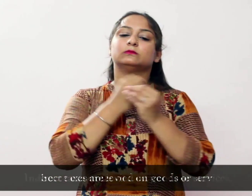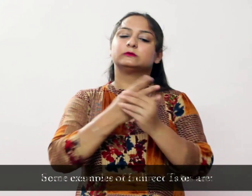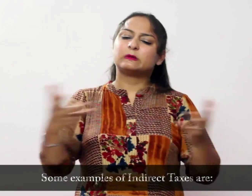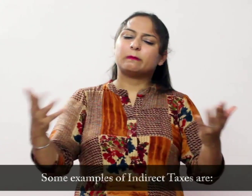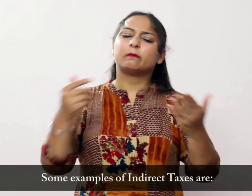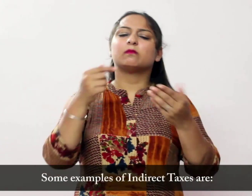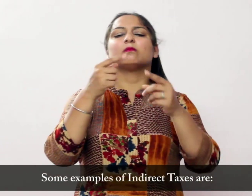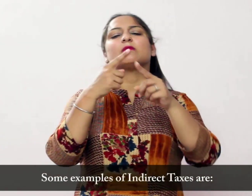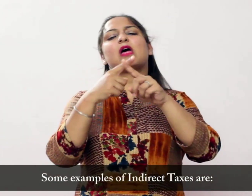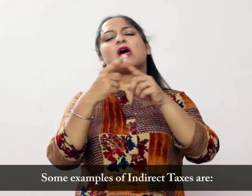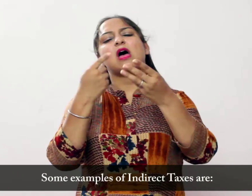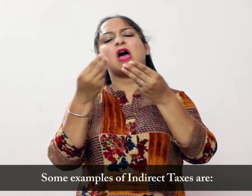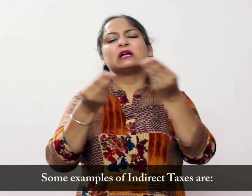अप्रत्यक्ष टैक्स के कुछ उदाहरण हैं